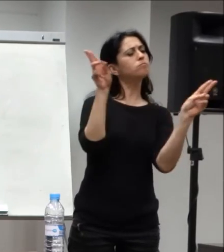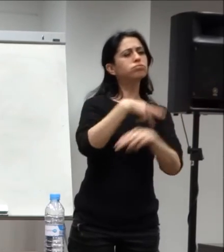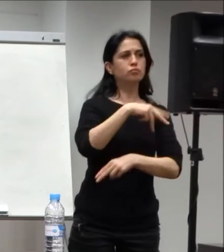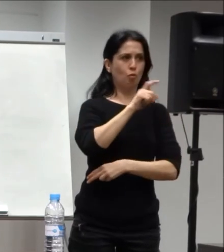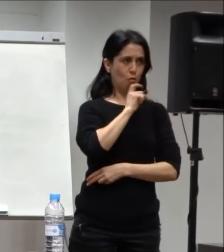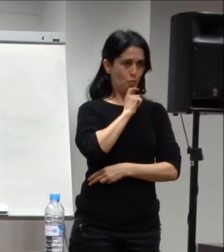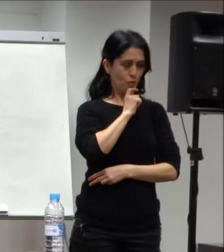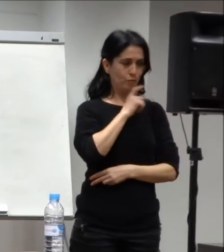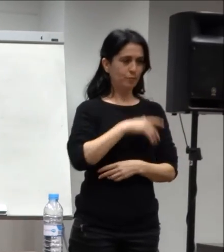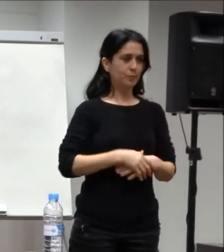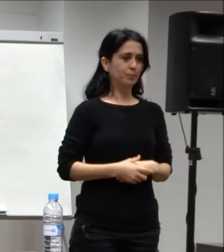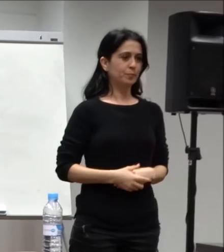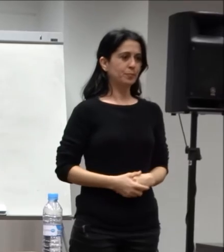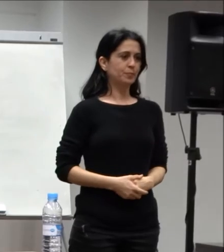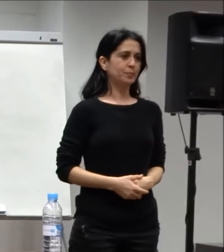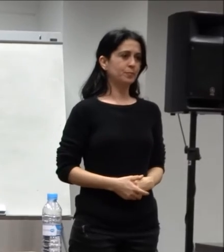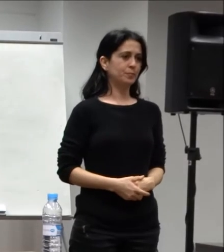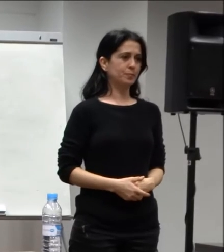suelo.